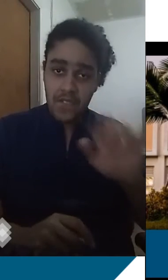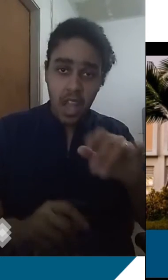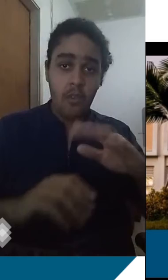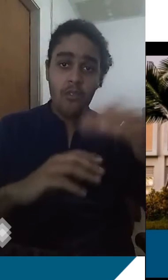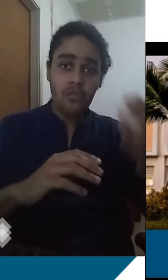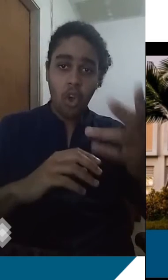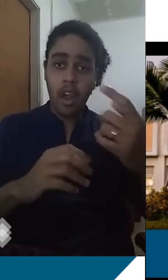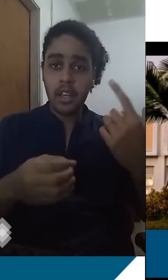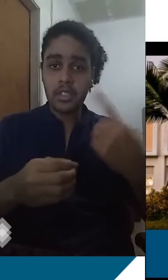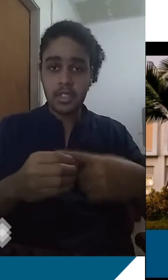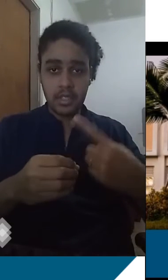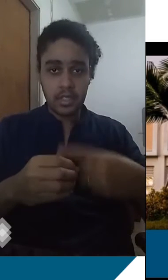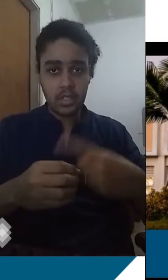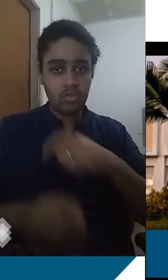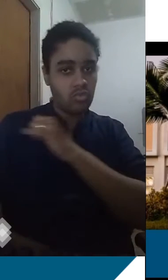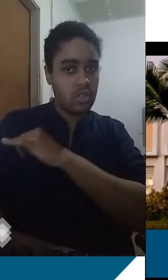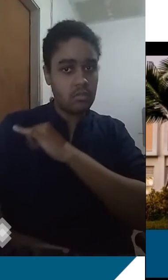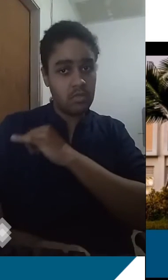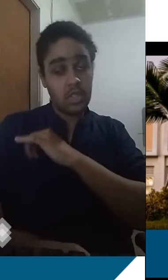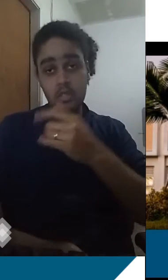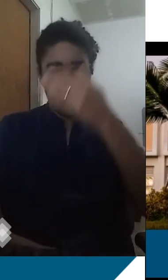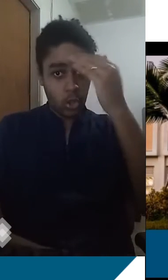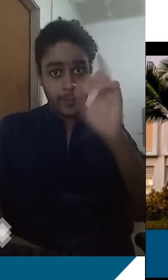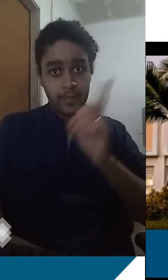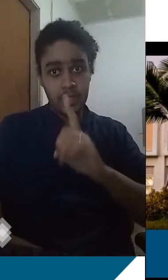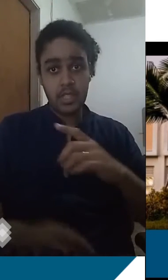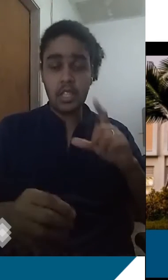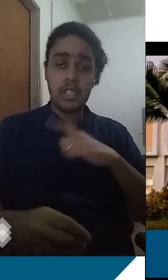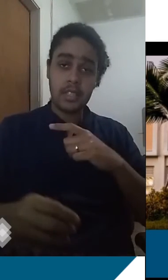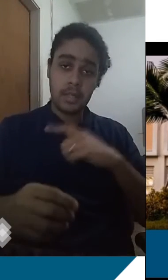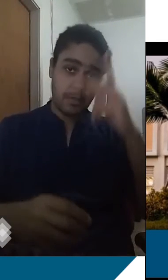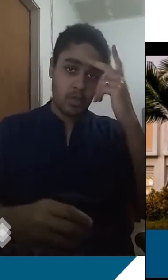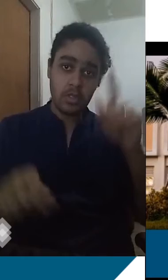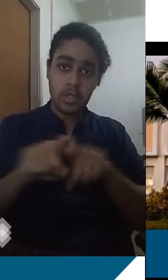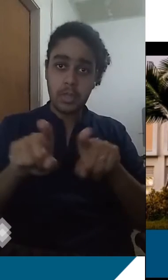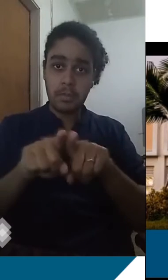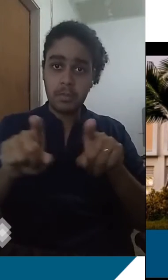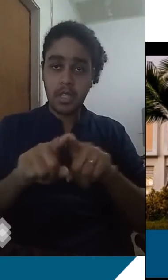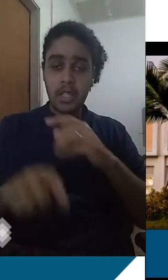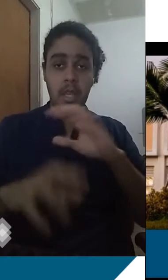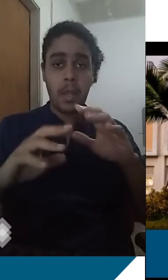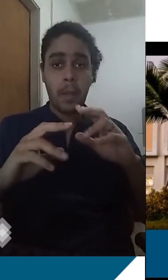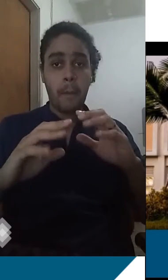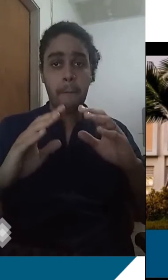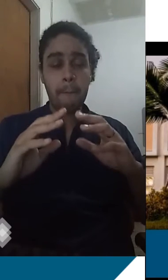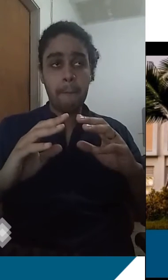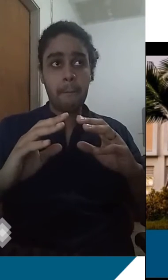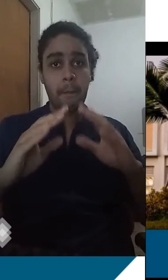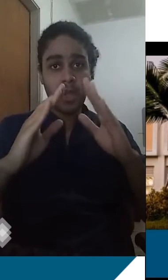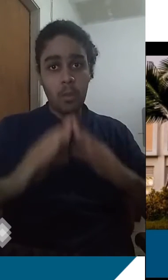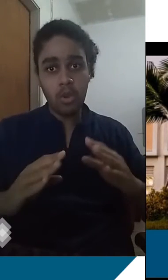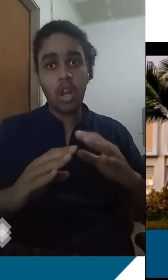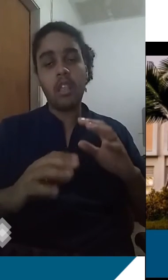candidatarem para universidades fora do estado e da cidade do Rio de Janeiro. Então não esqueçam dessa possibilidade, né? Também tem pessoas que moram, né, em cidades do